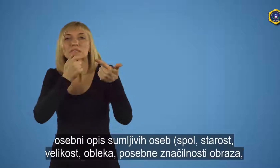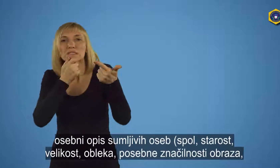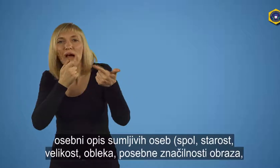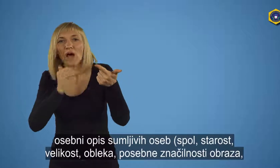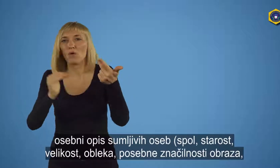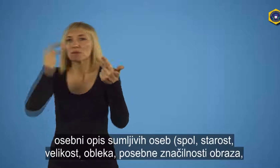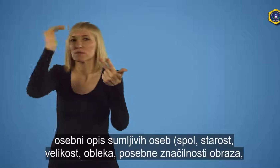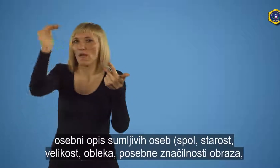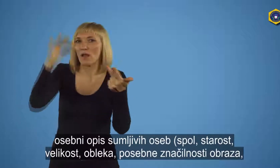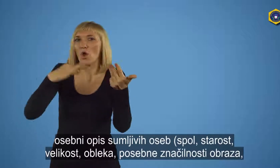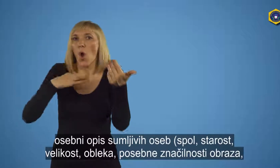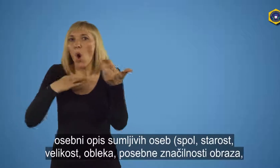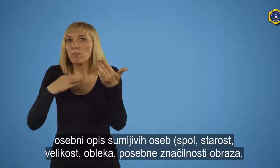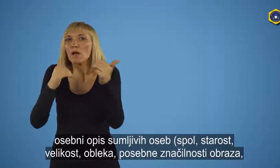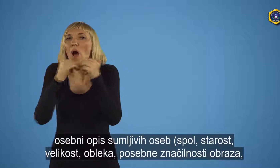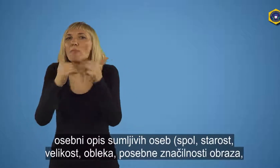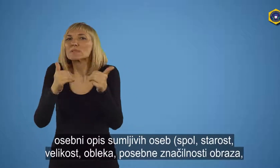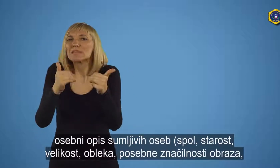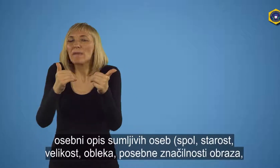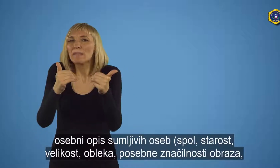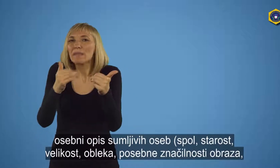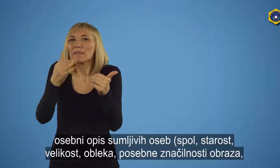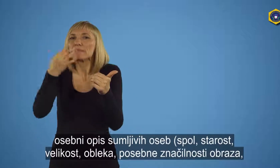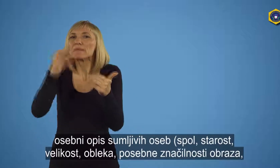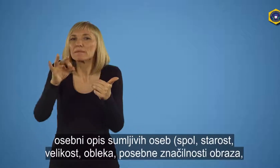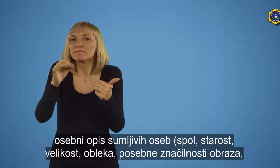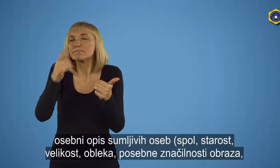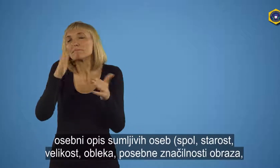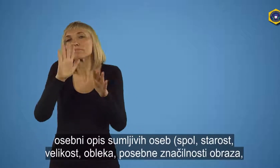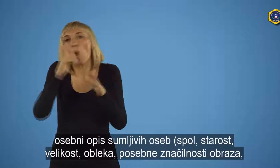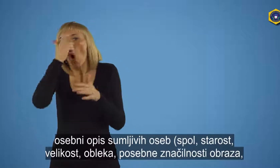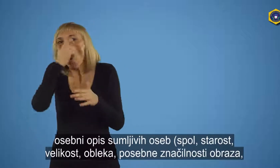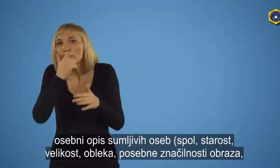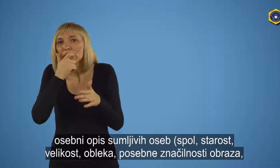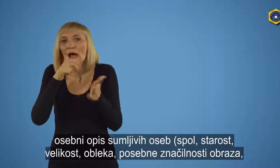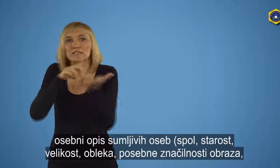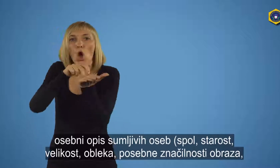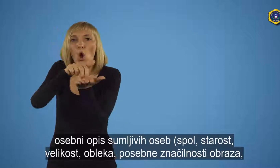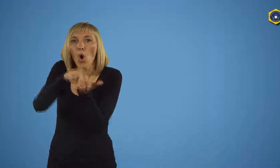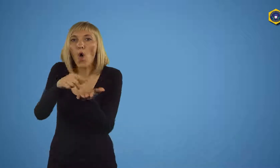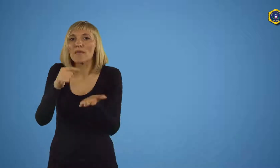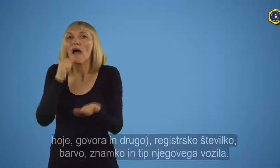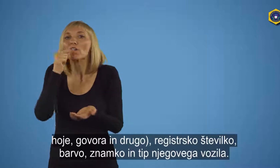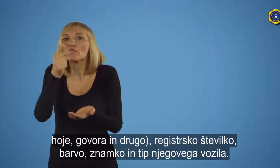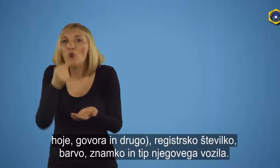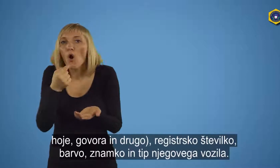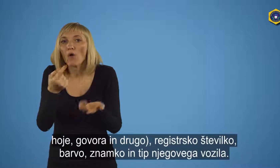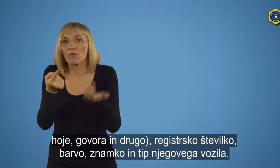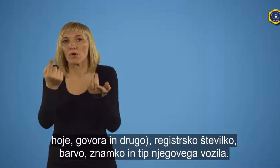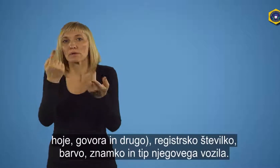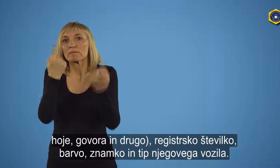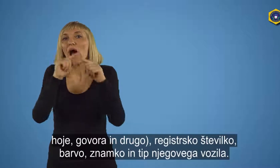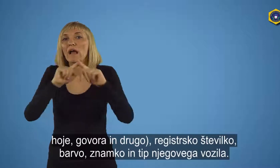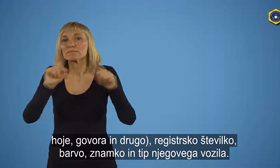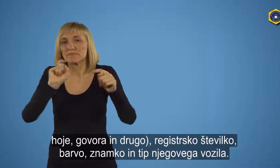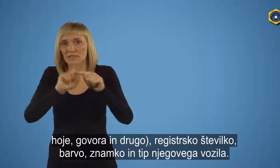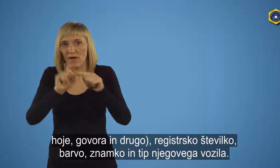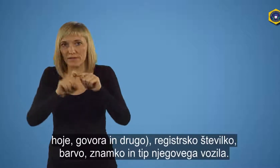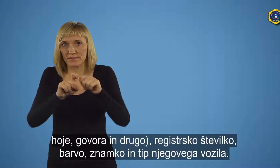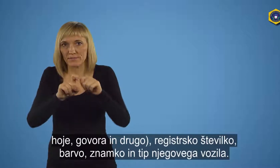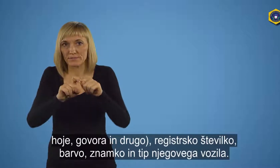spol, starost, velikost, obleka, posebne značilnosti obraza, hoje, govora in